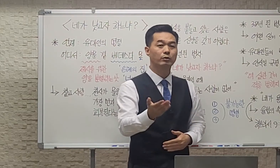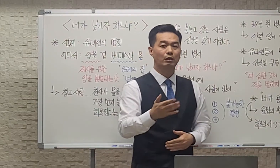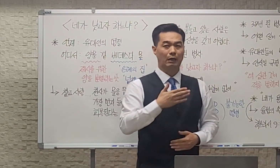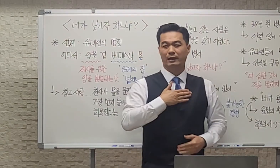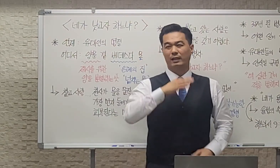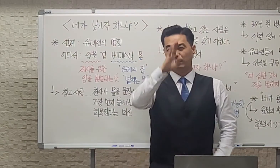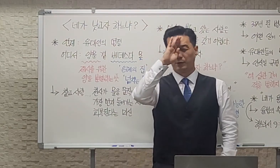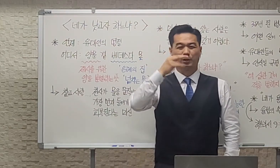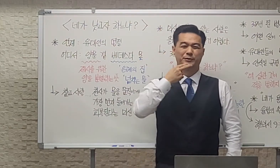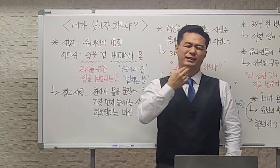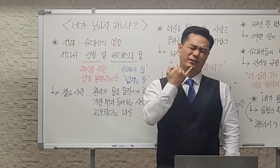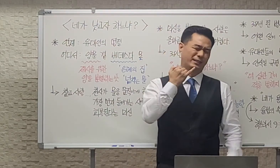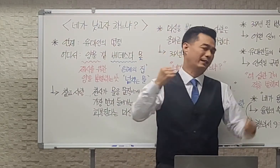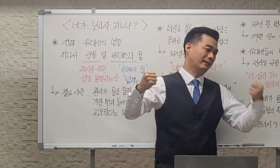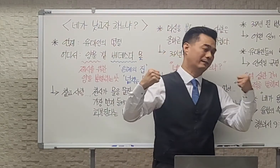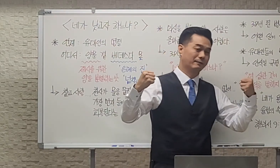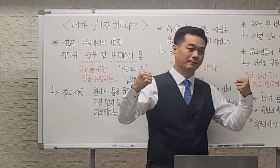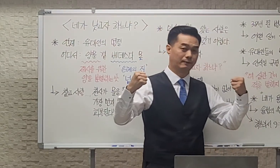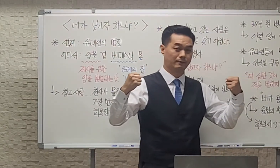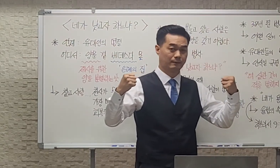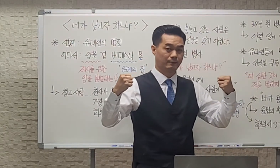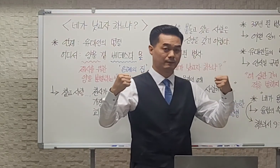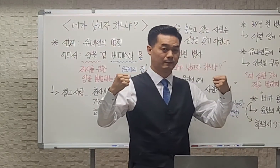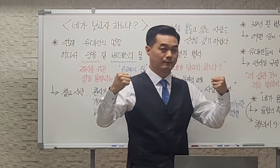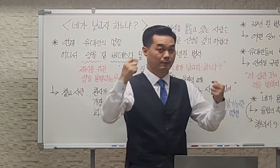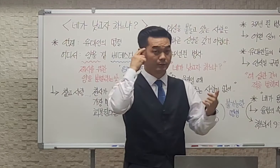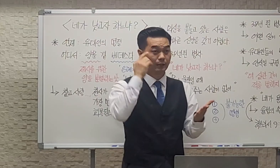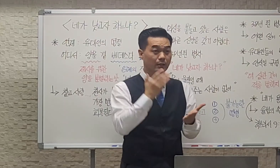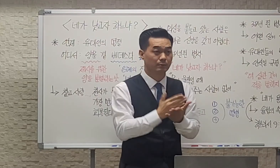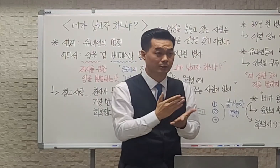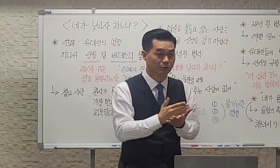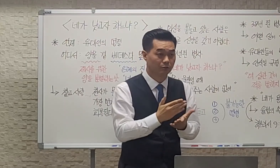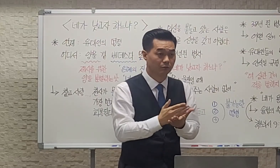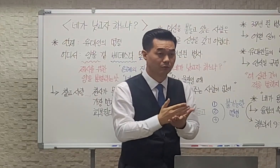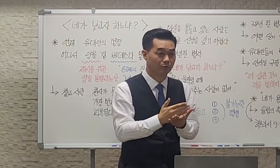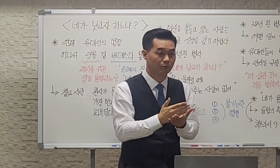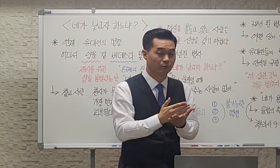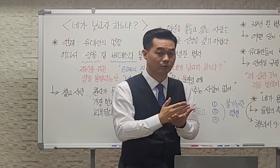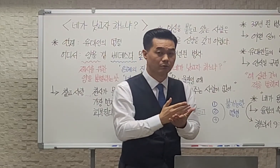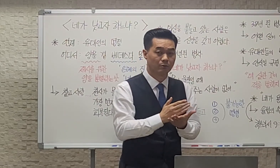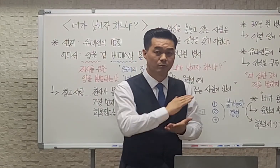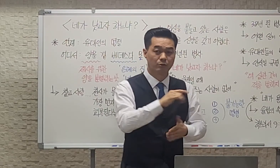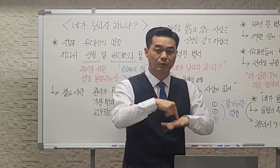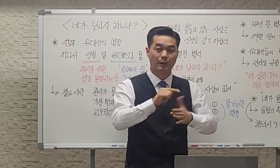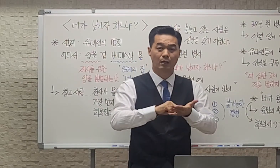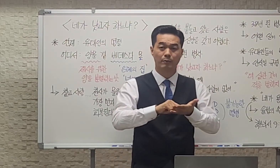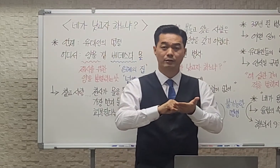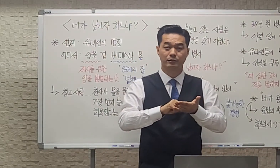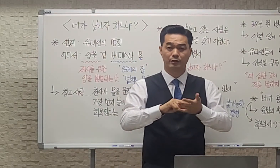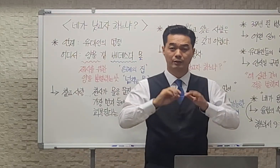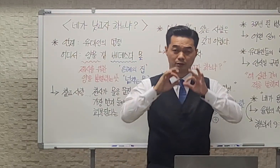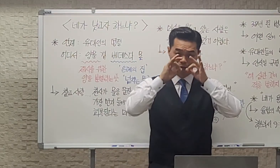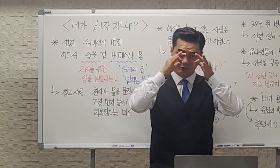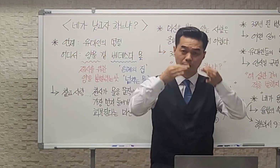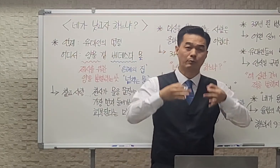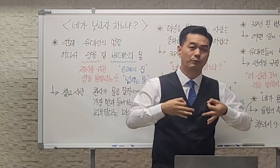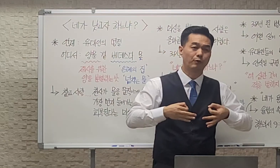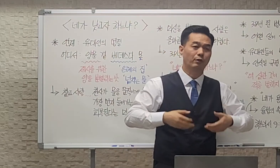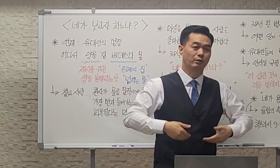여러분들이 아예 나는 병이 없으니까 괜찮아 생각하지 마시고 우리들의 마음의 성전을 들여다볼 필요가 있는